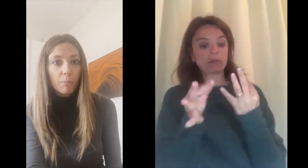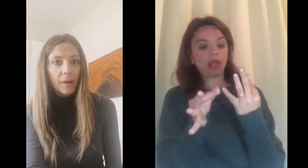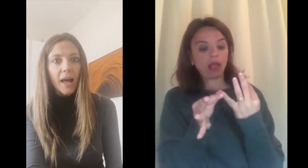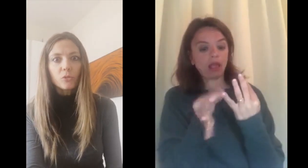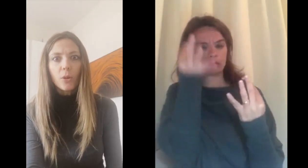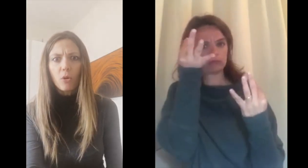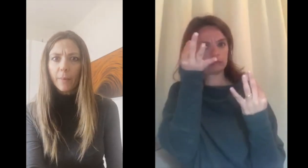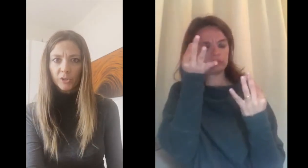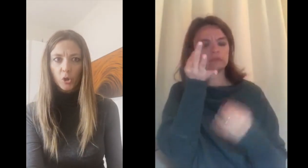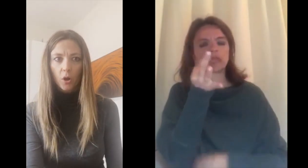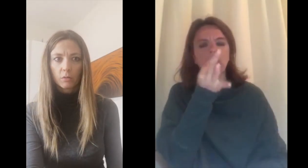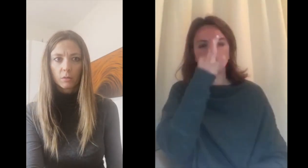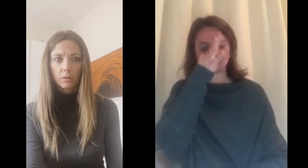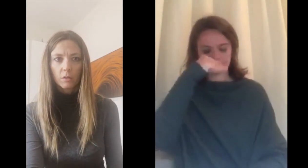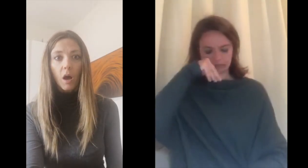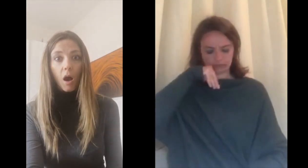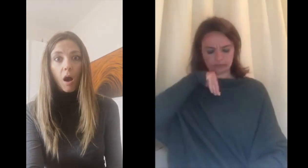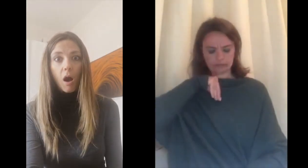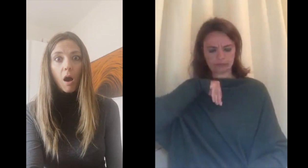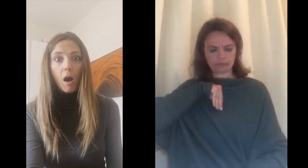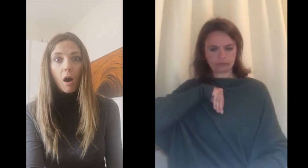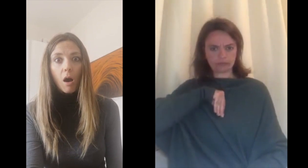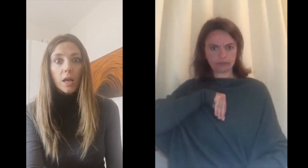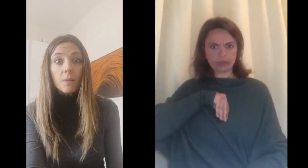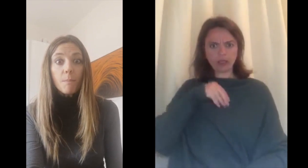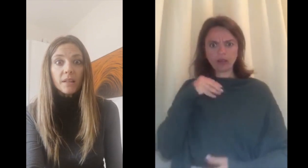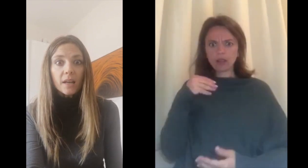dell'erbetta del prato e lo mangiò.